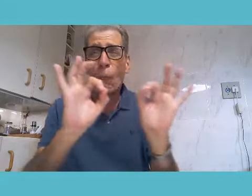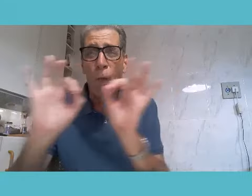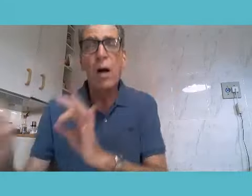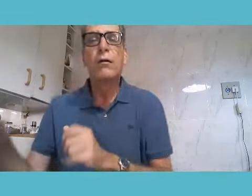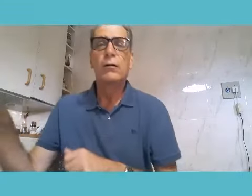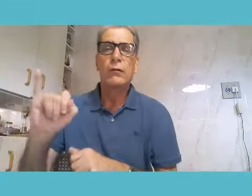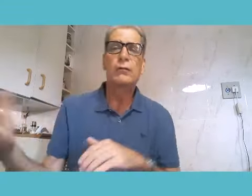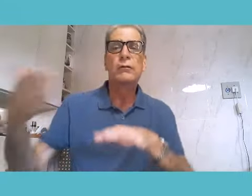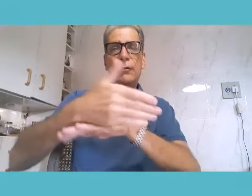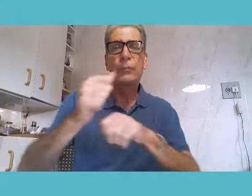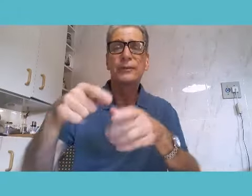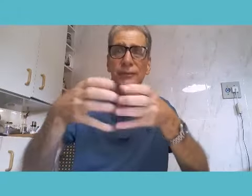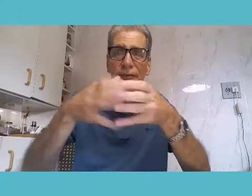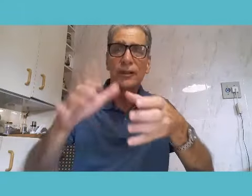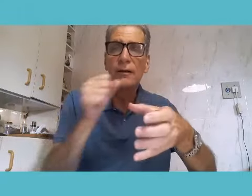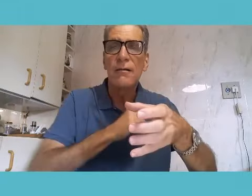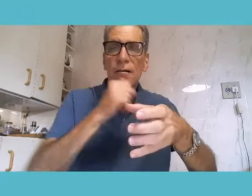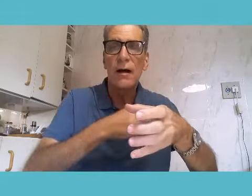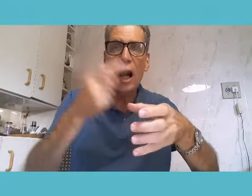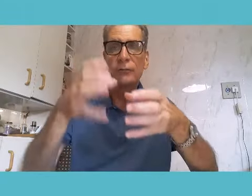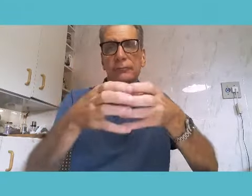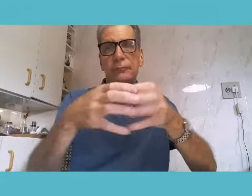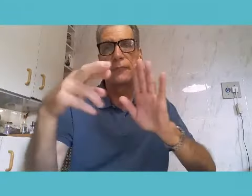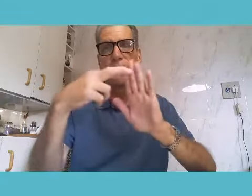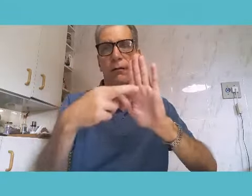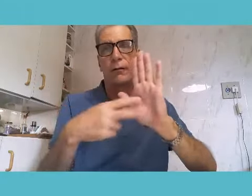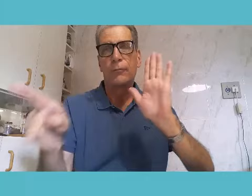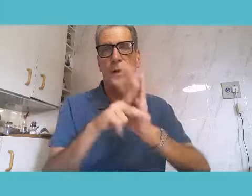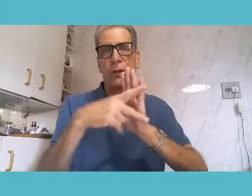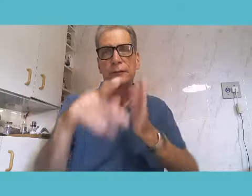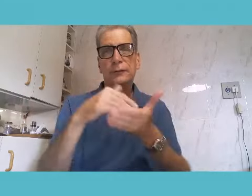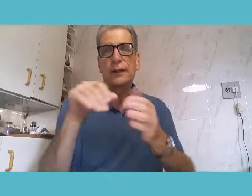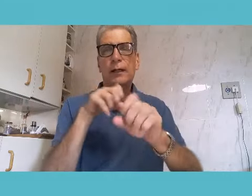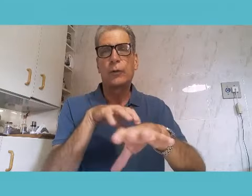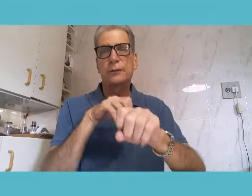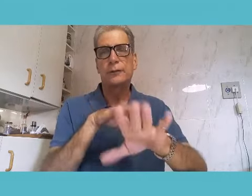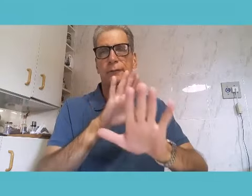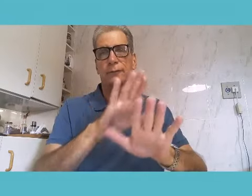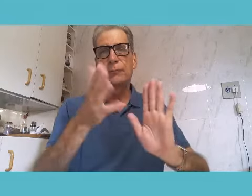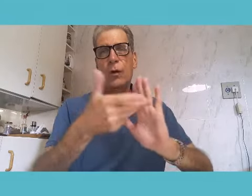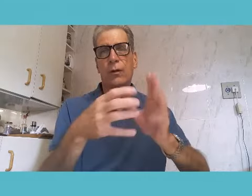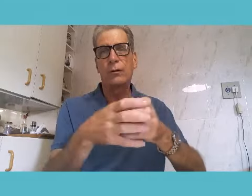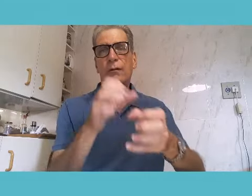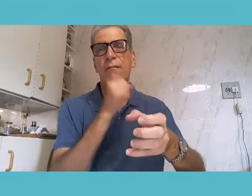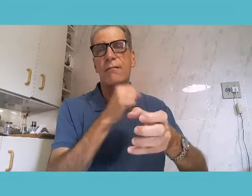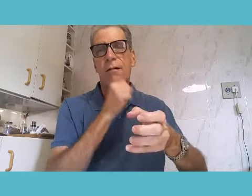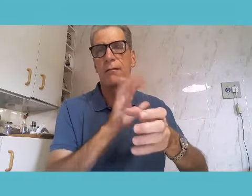Tá bom, Jeff. Tá bom, vai você. Quanto é que você vai fazer esse pneu pra mim? Semana que vem eu boto 4 dela. É